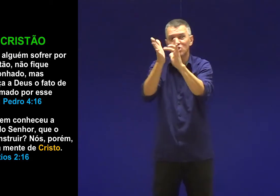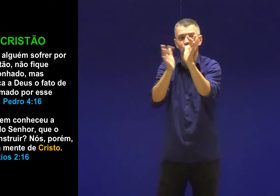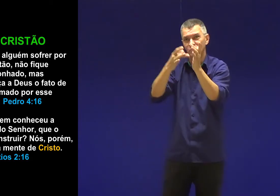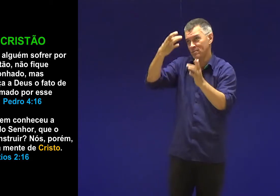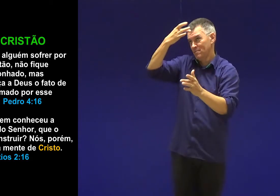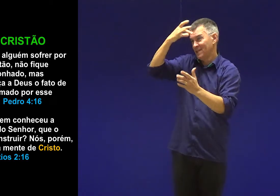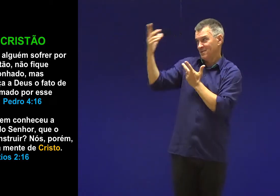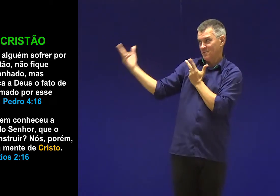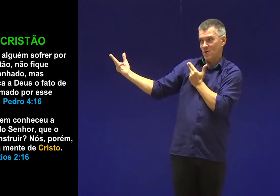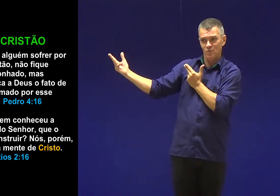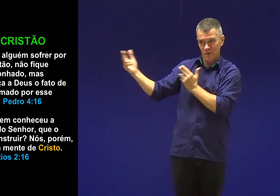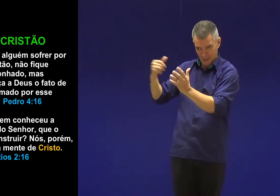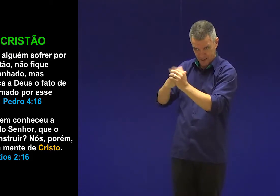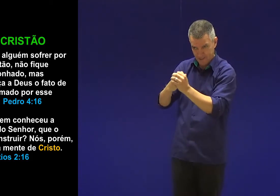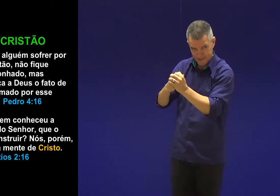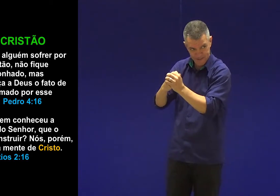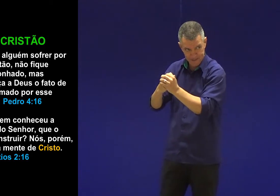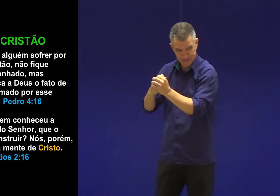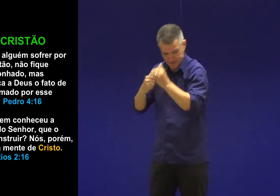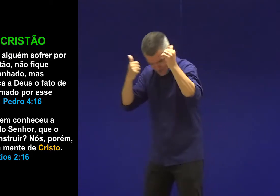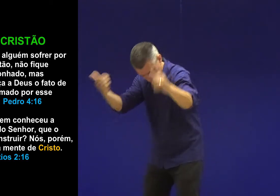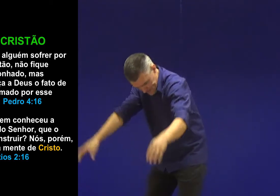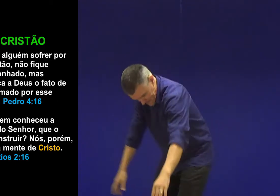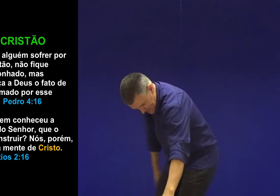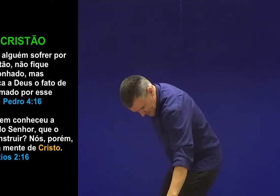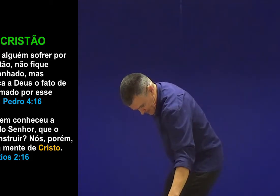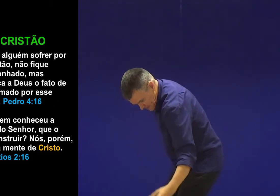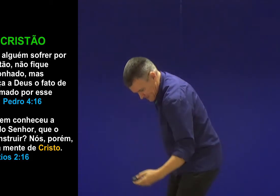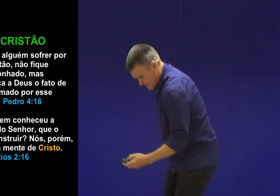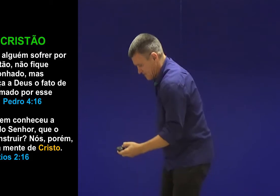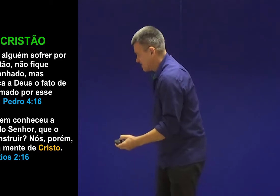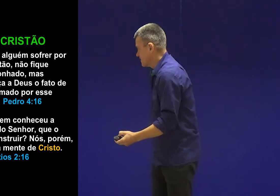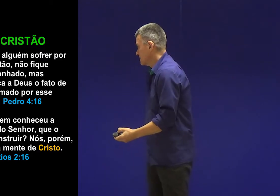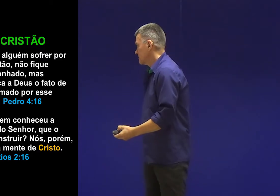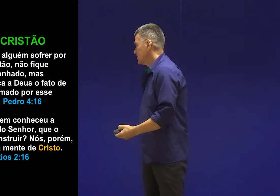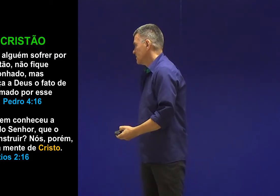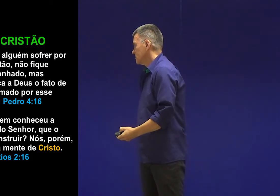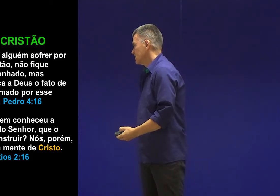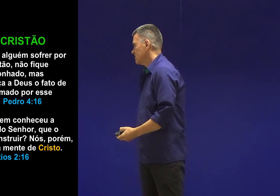Sejam modelos, sejam cópia do que foi Jesus no passado.